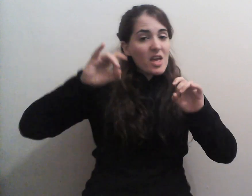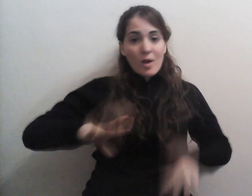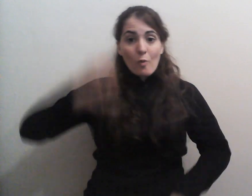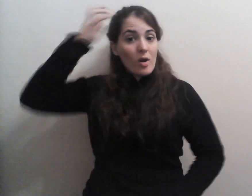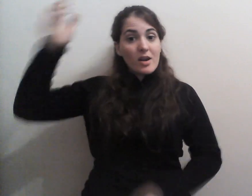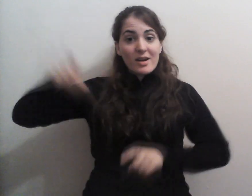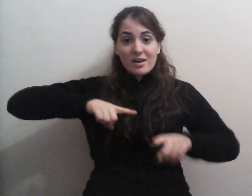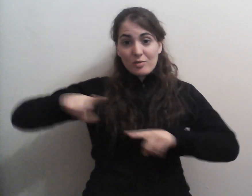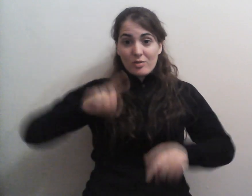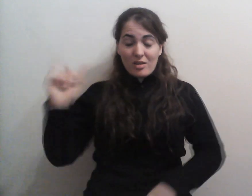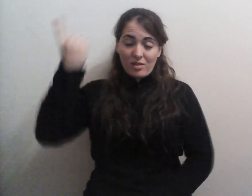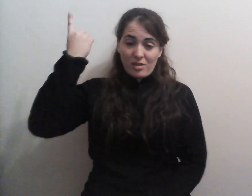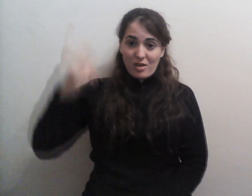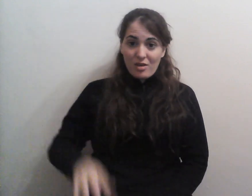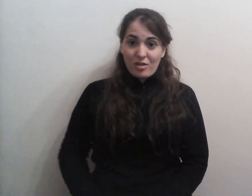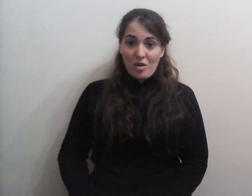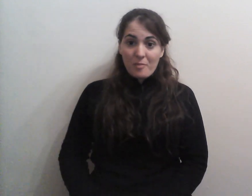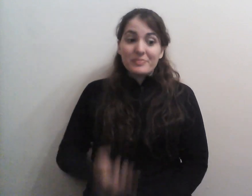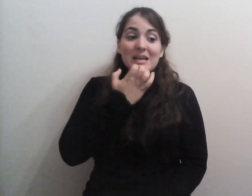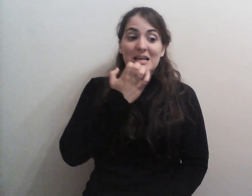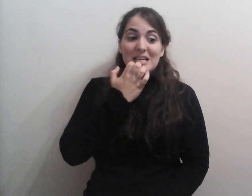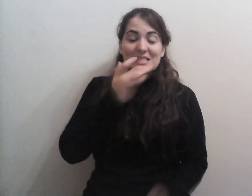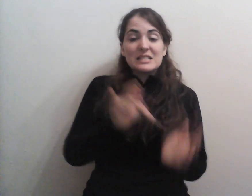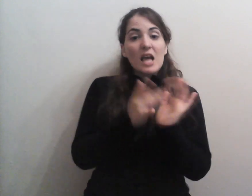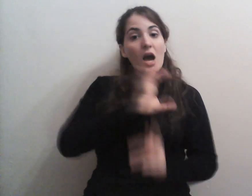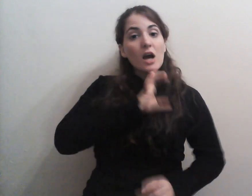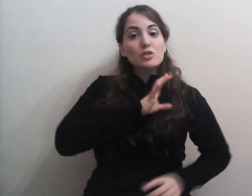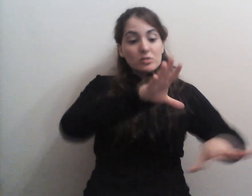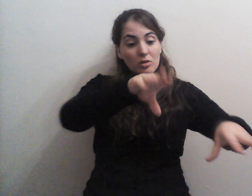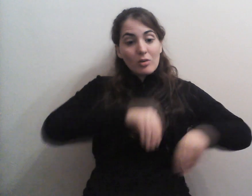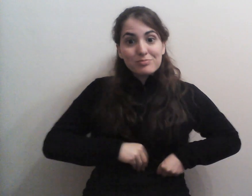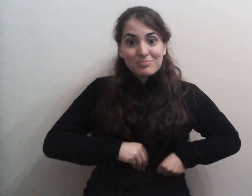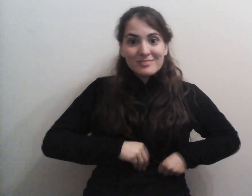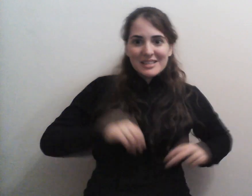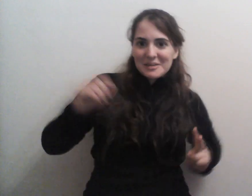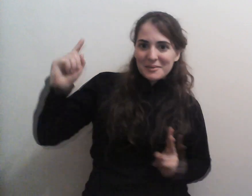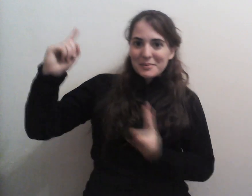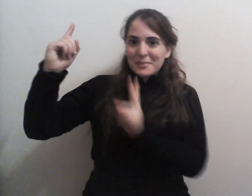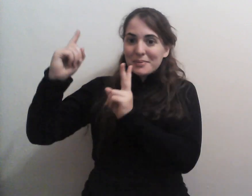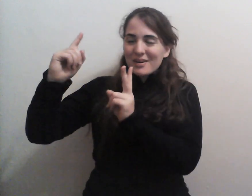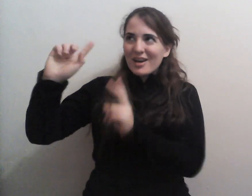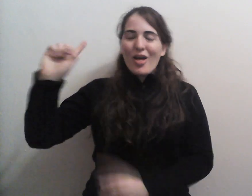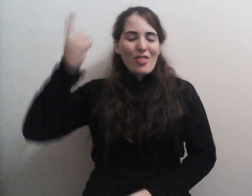derramar misericordia y gracia sobre nosotros en abundancia. Pero si procuramos entrar en la casa sin